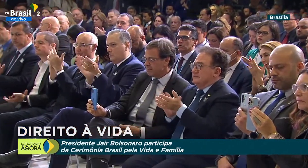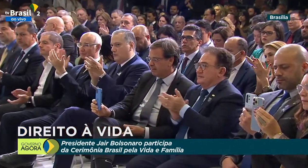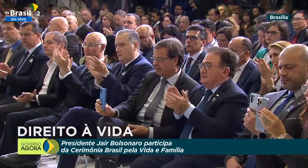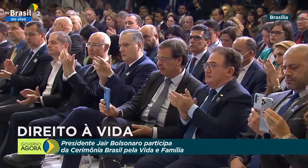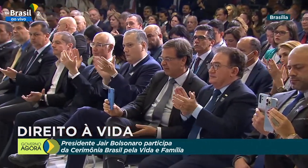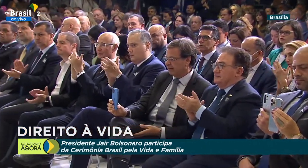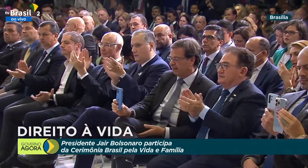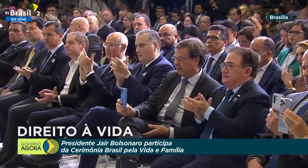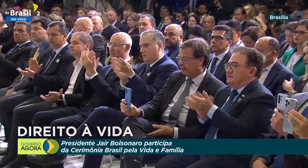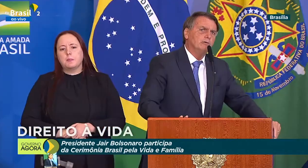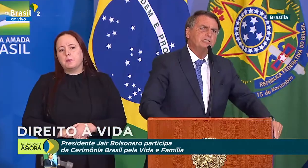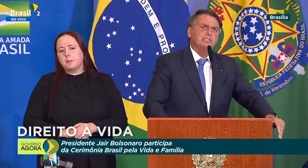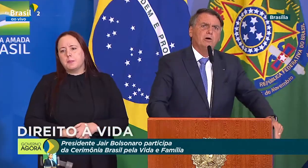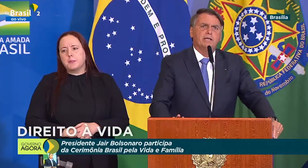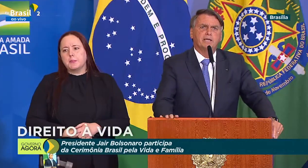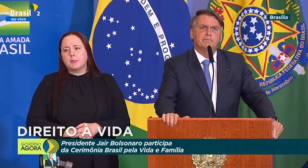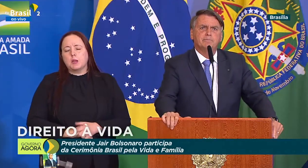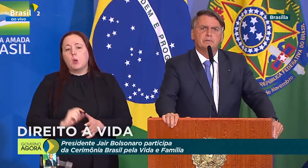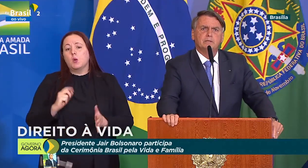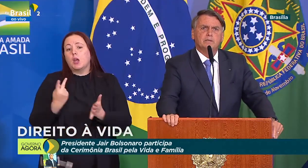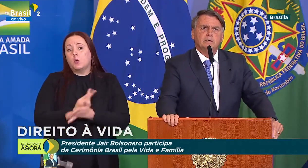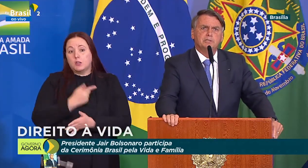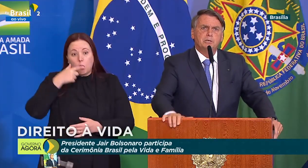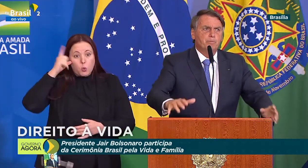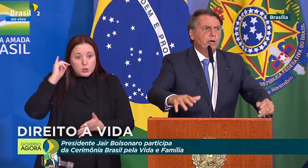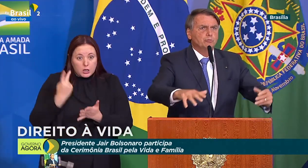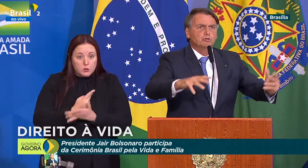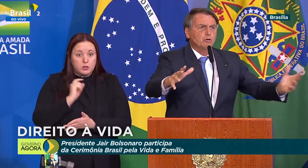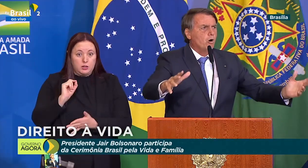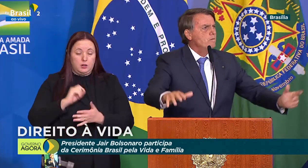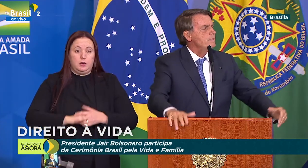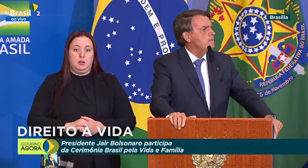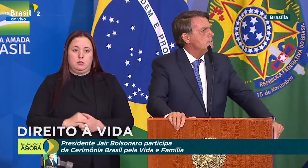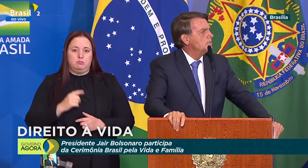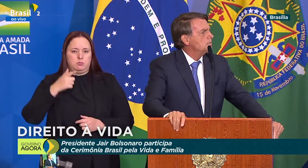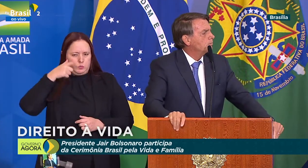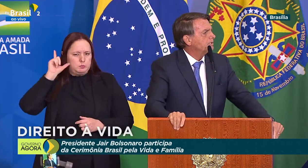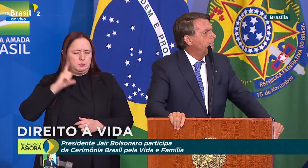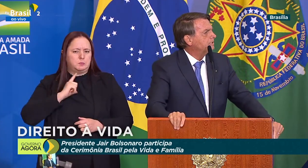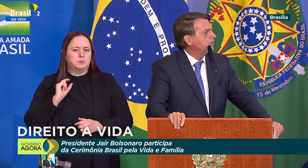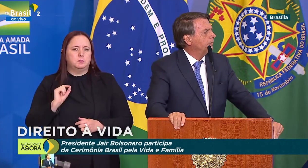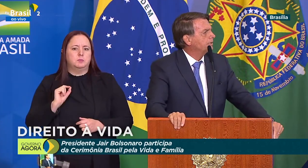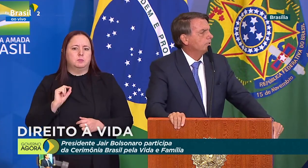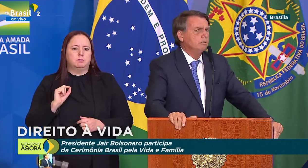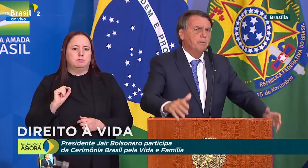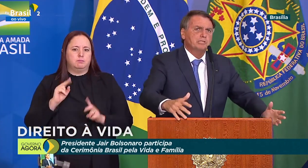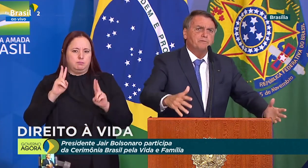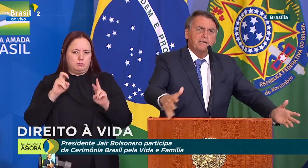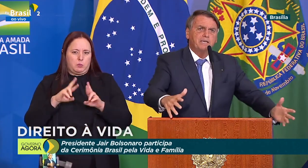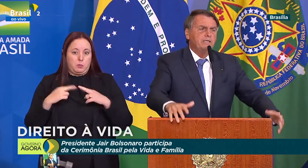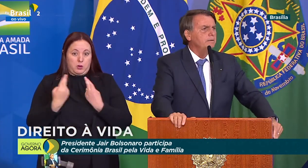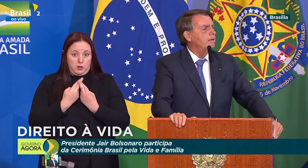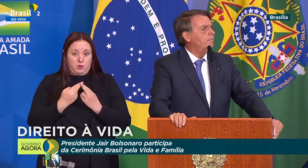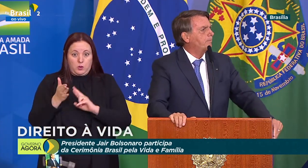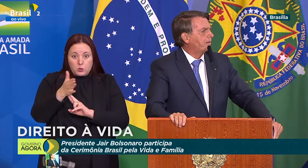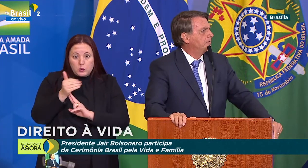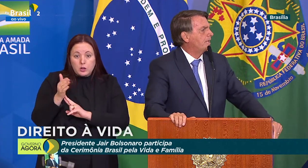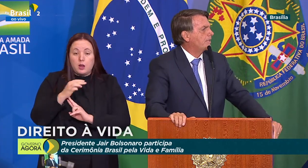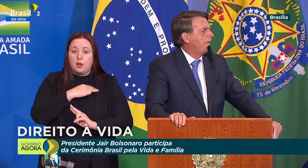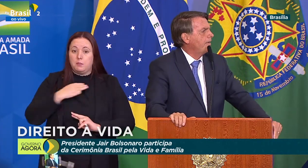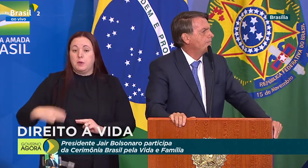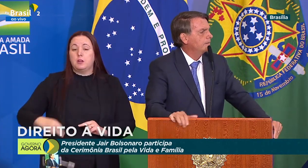o que aconteceu no dia de ontem depois do show você embaixadores o menino só aqui